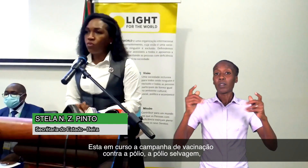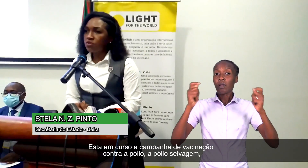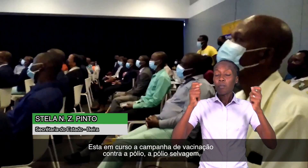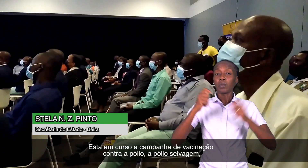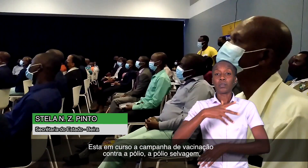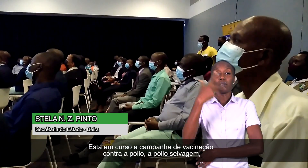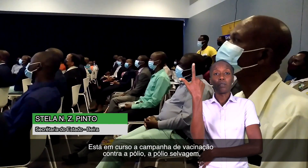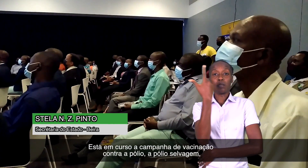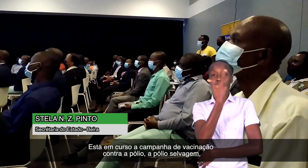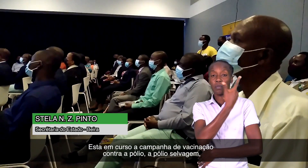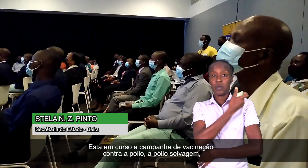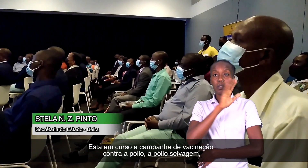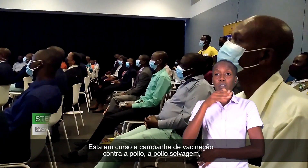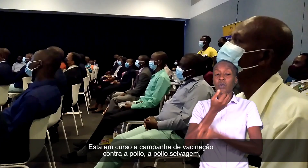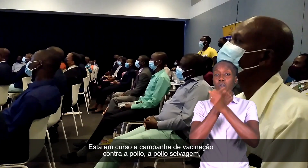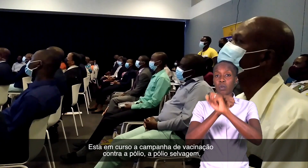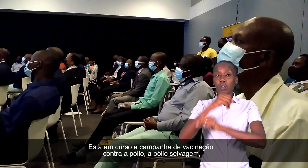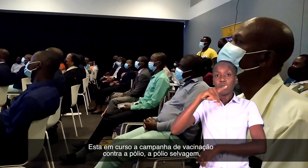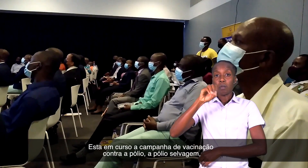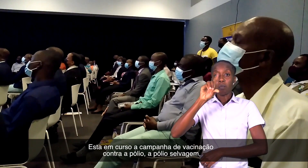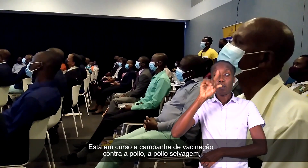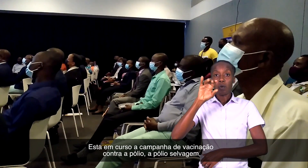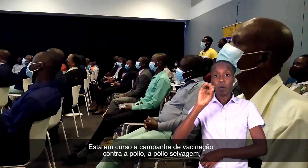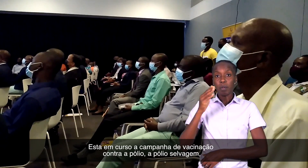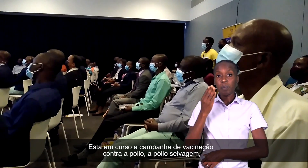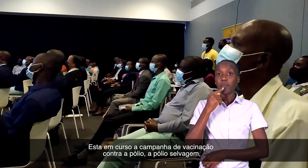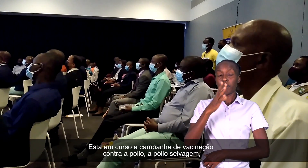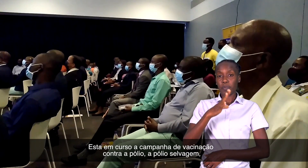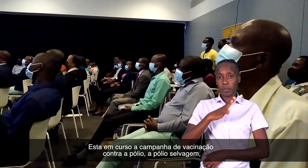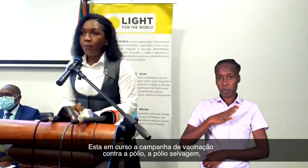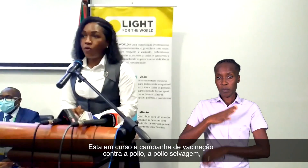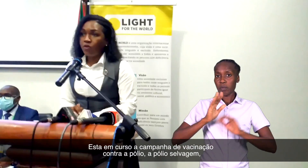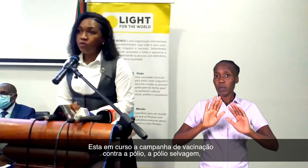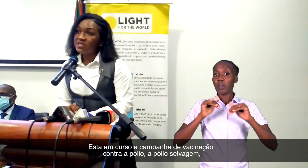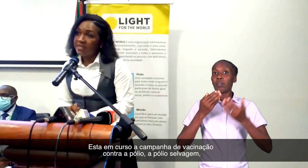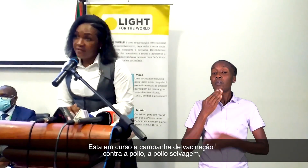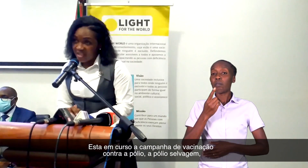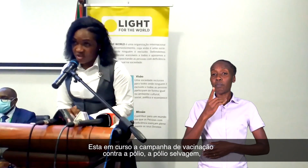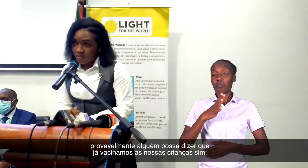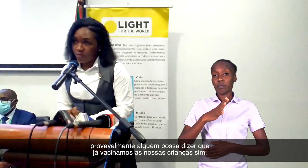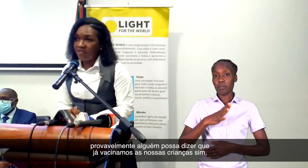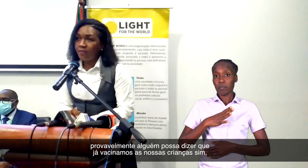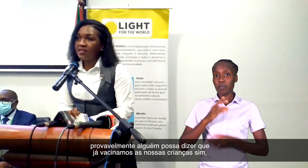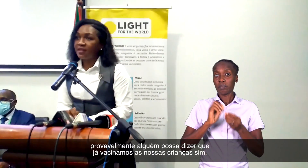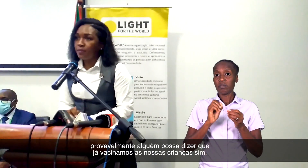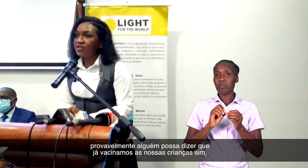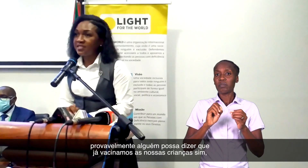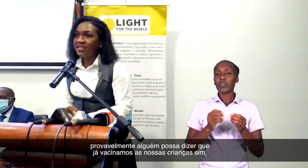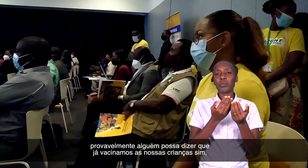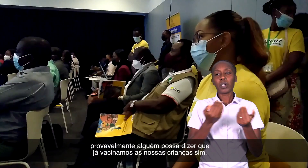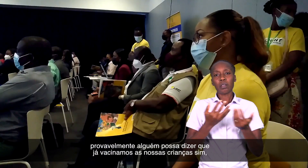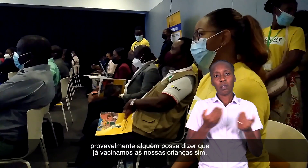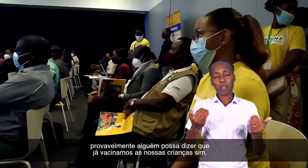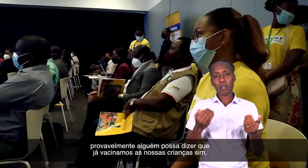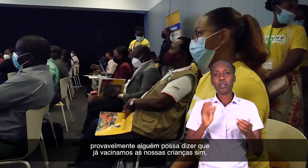em curso a campanha de vacinação contra a polio. E é uma polio selvagem. Provavelmente alguém possa dizer